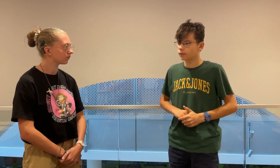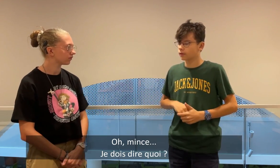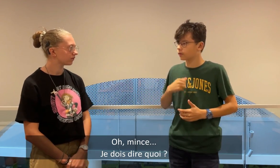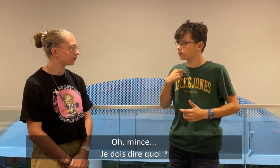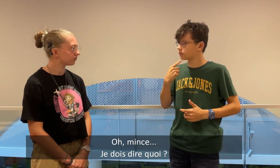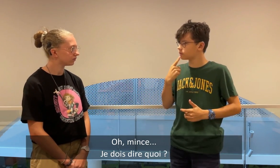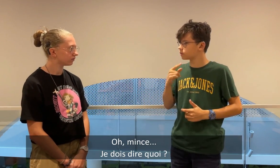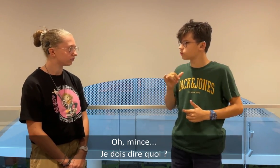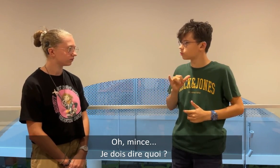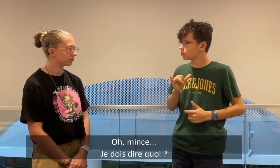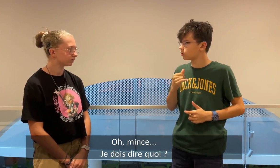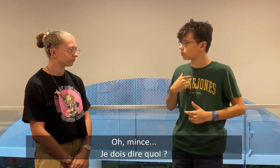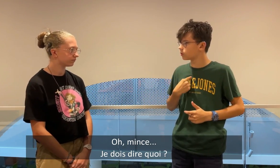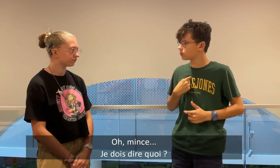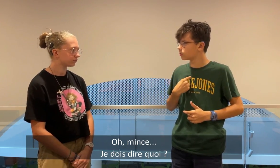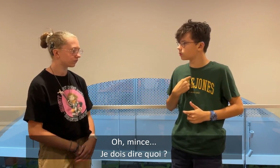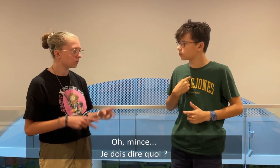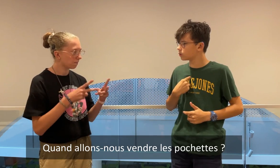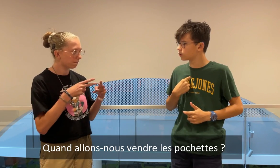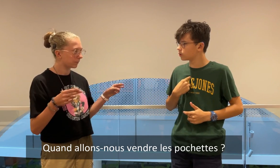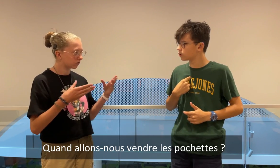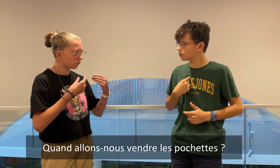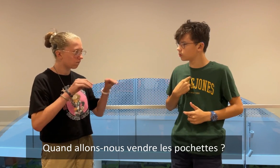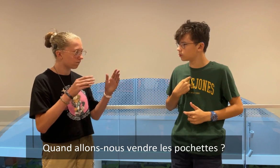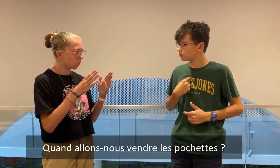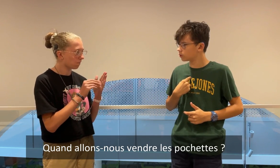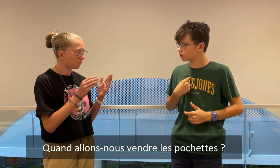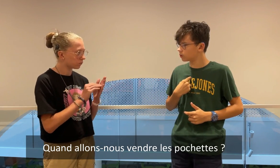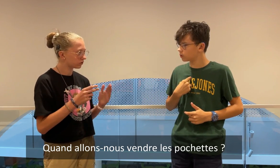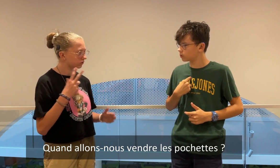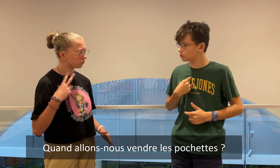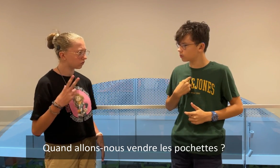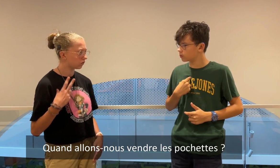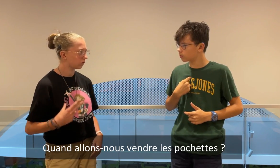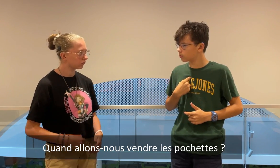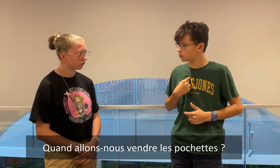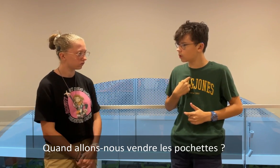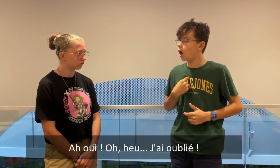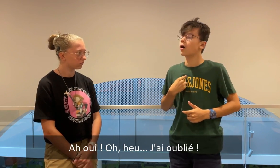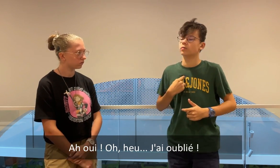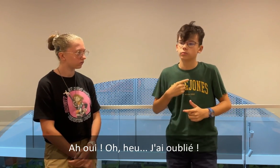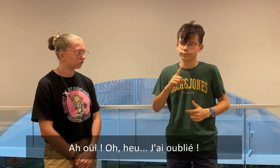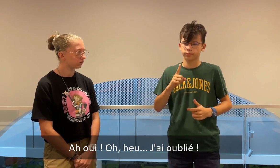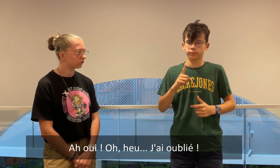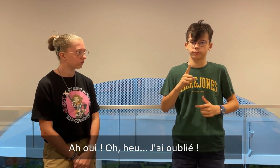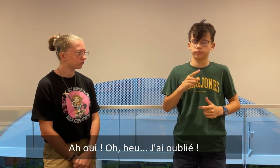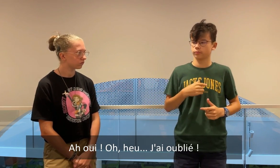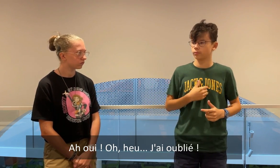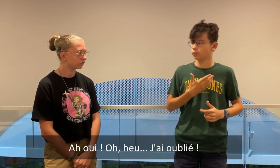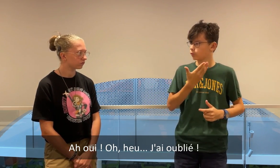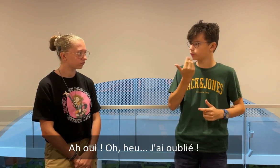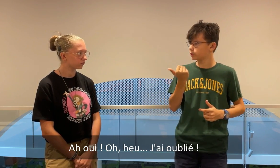Oh, mince, je dois dire quoi? Quand allons-nous vendre les pochettes? Ah oui, oh, j'ai